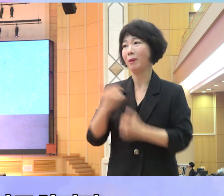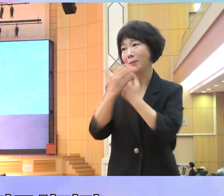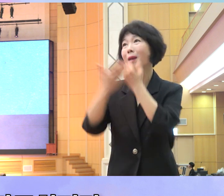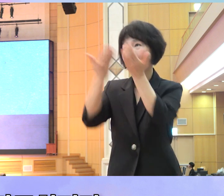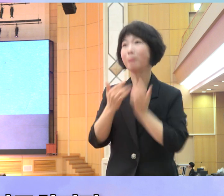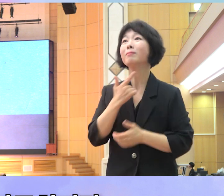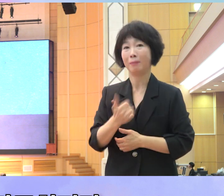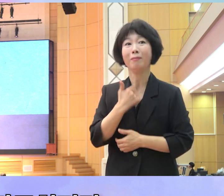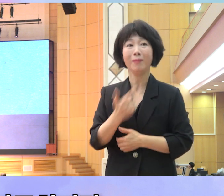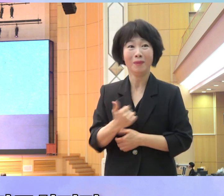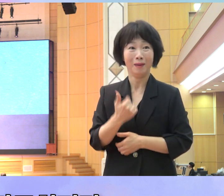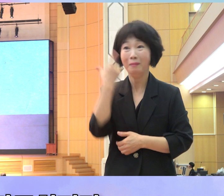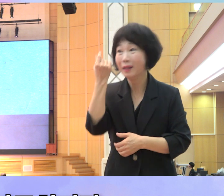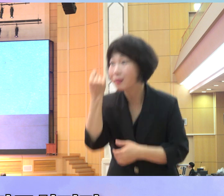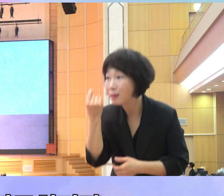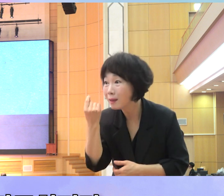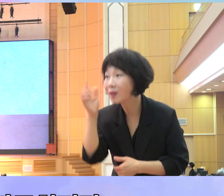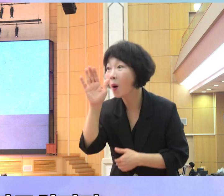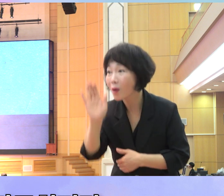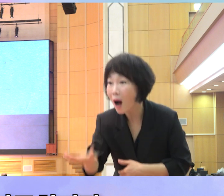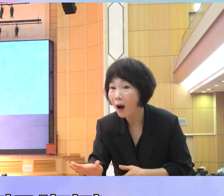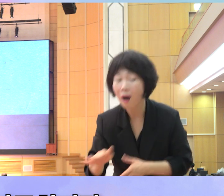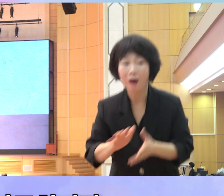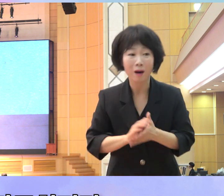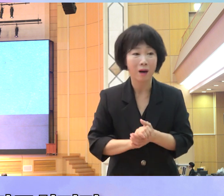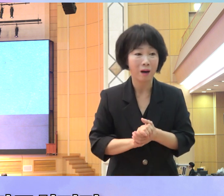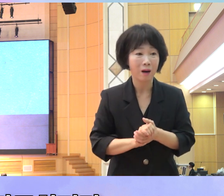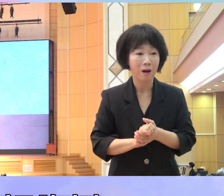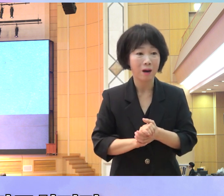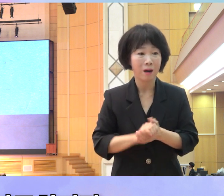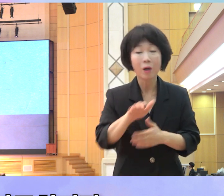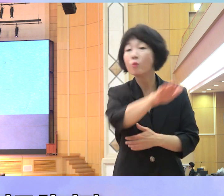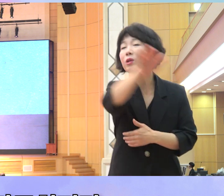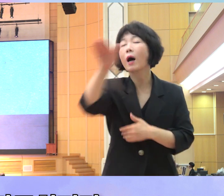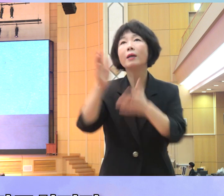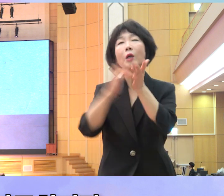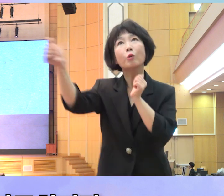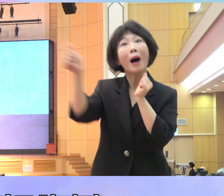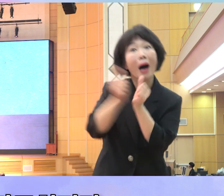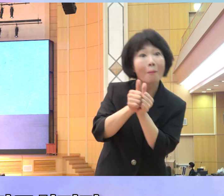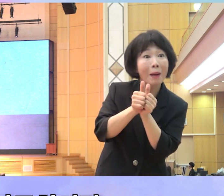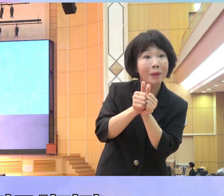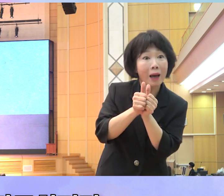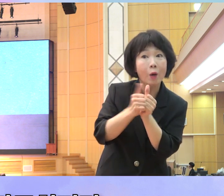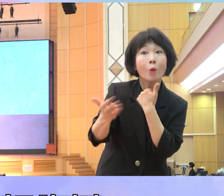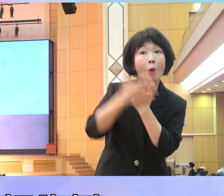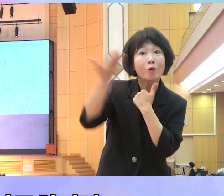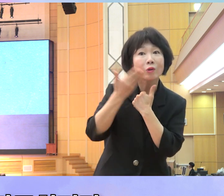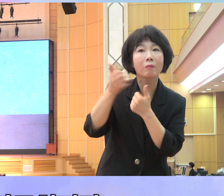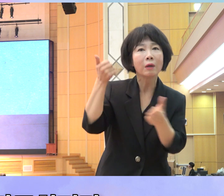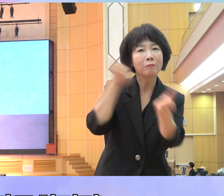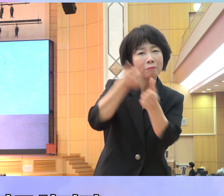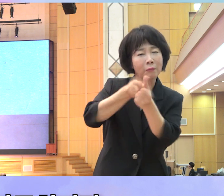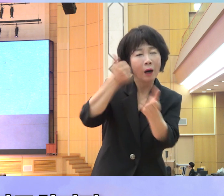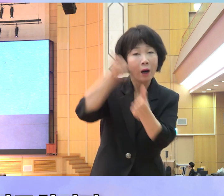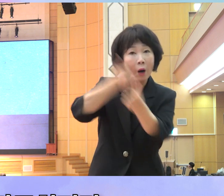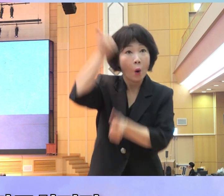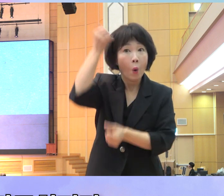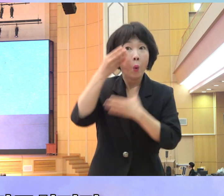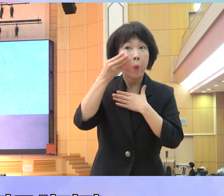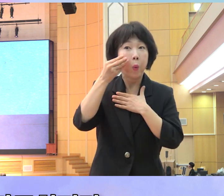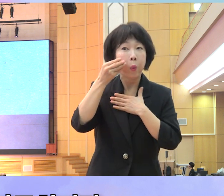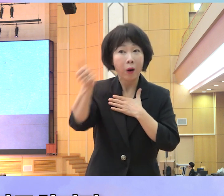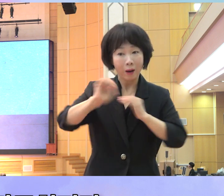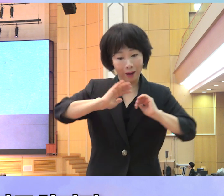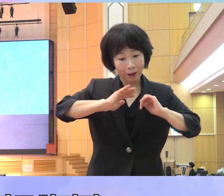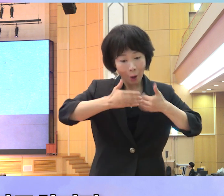우리는 거기에만 초점을 자꾸 맞추니까 그래요. 승리하고의 이후의 삶, 승리하는 그 과정의